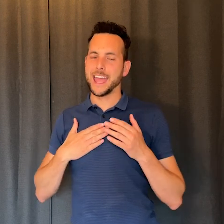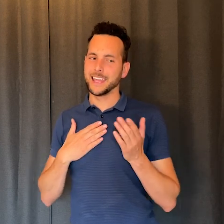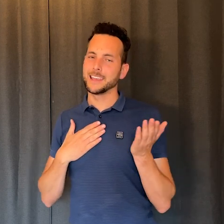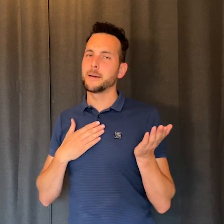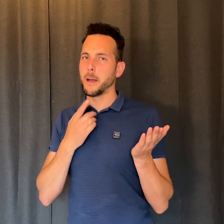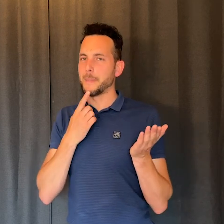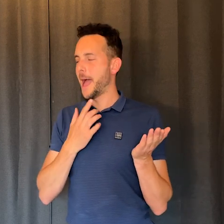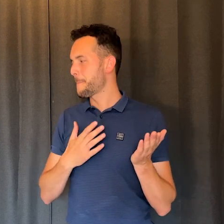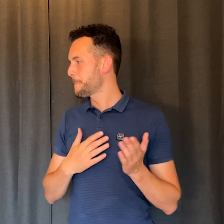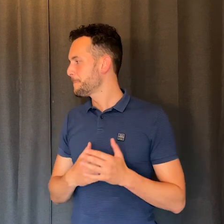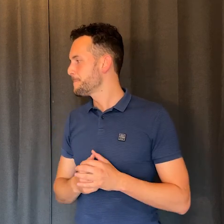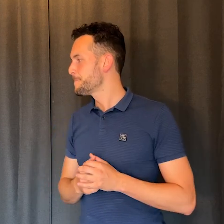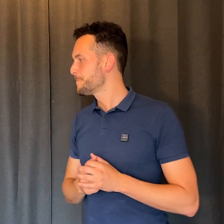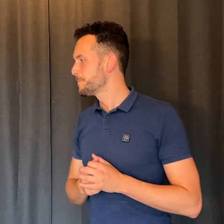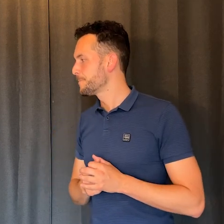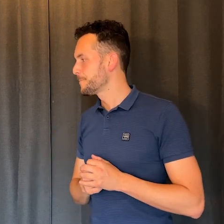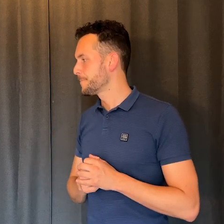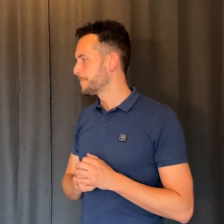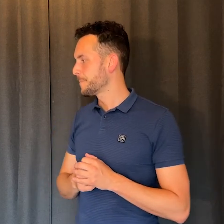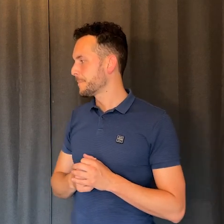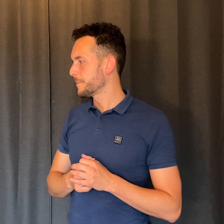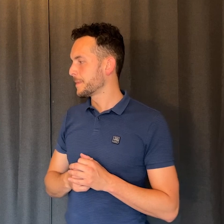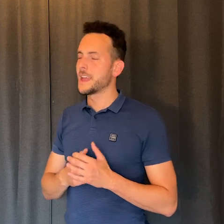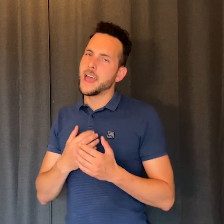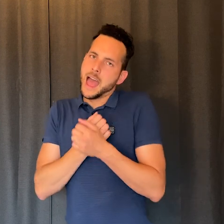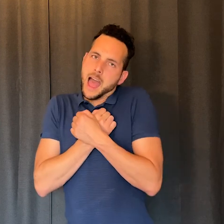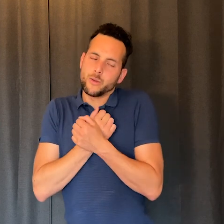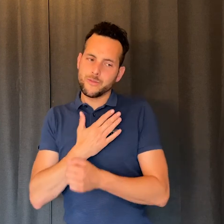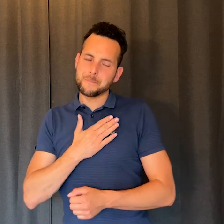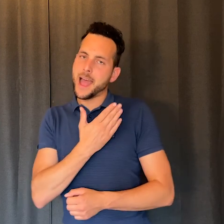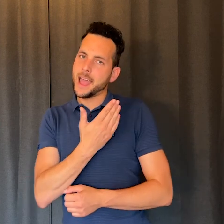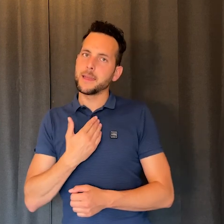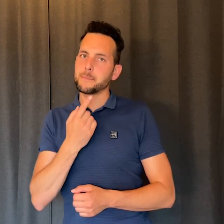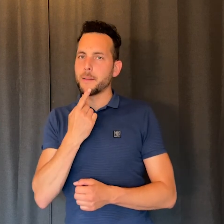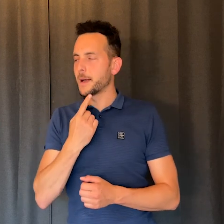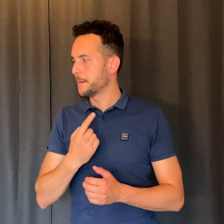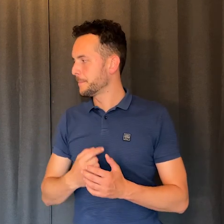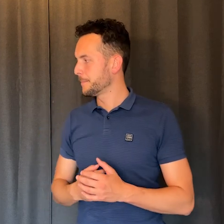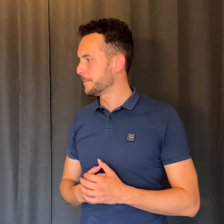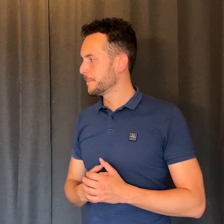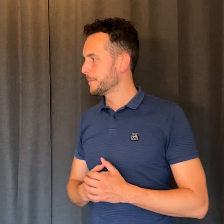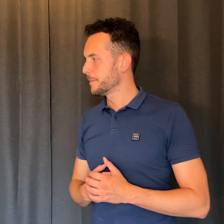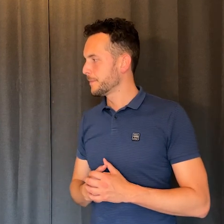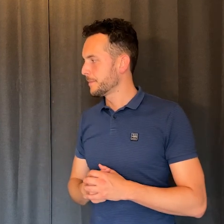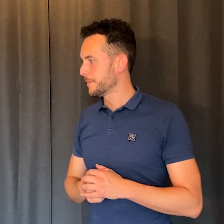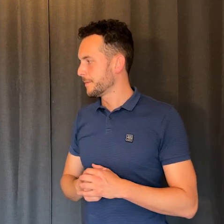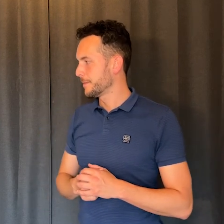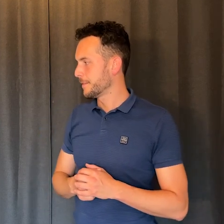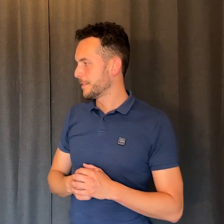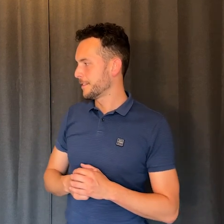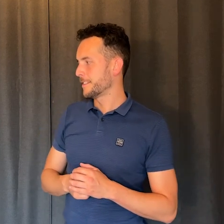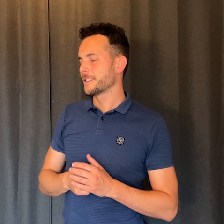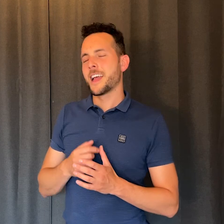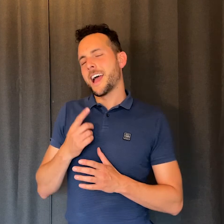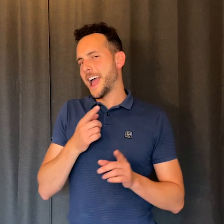Die altijd heel veel van me houdt. Die alles durft dat de liefde